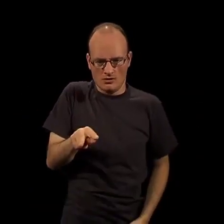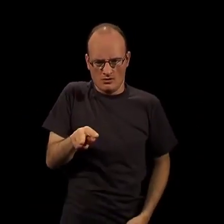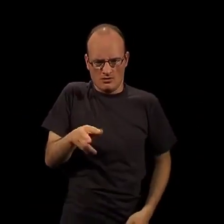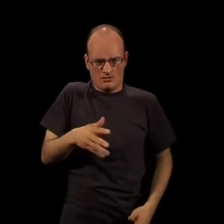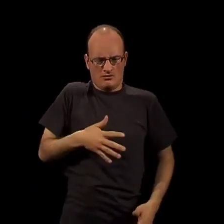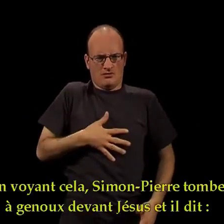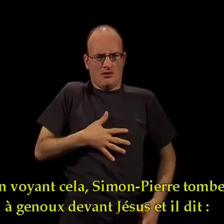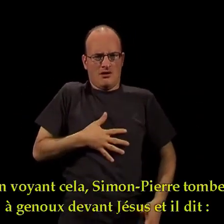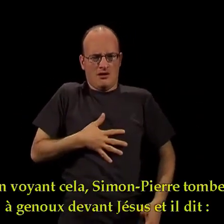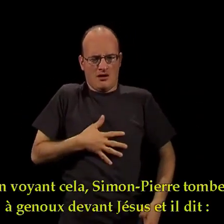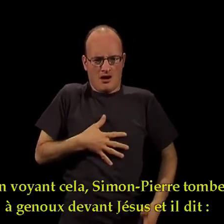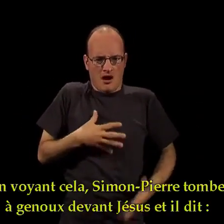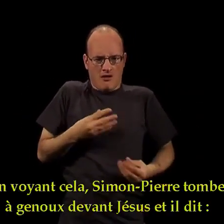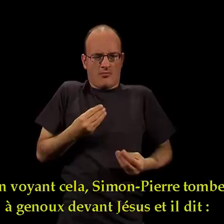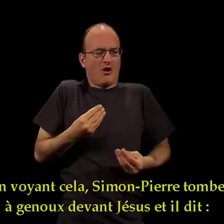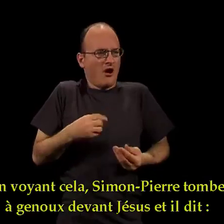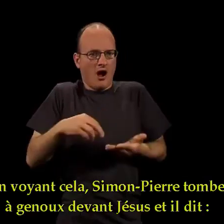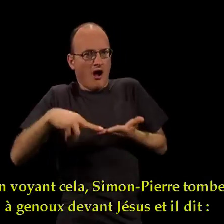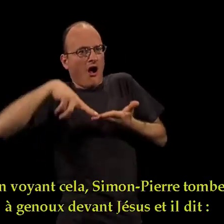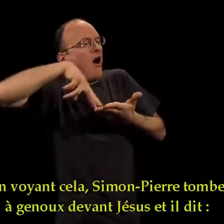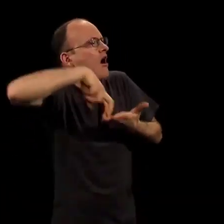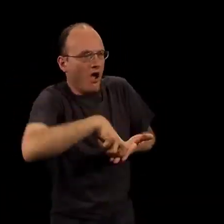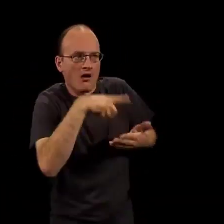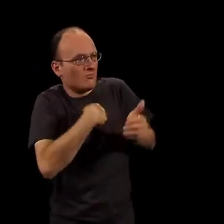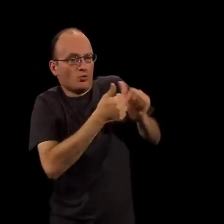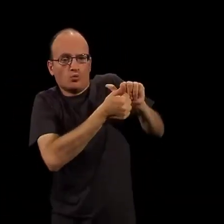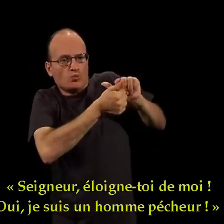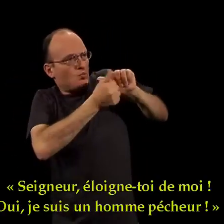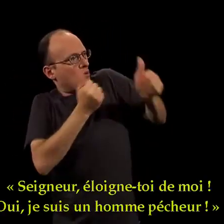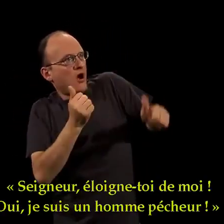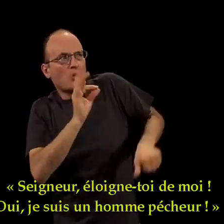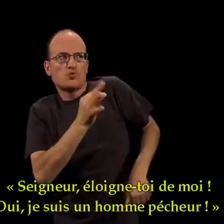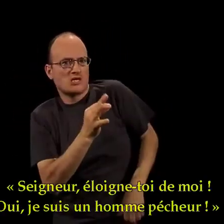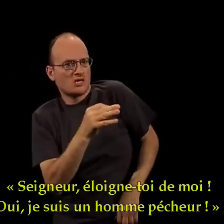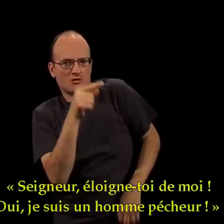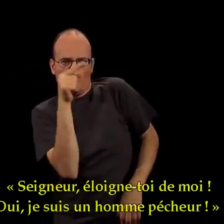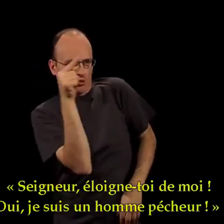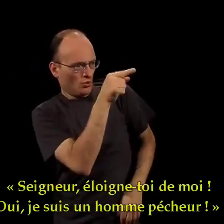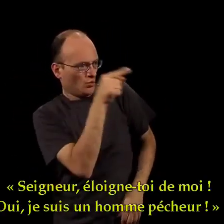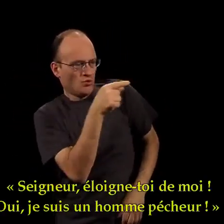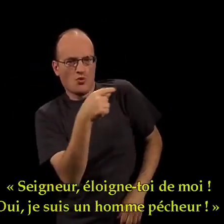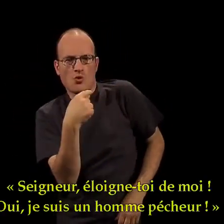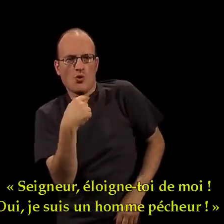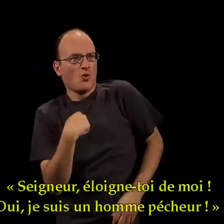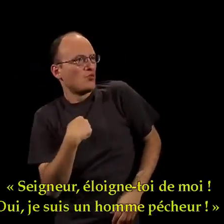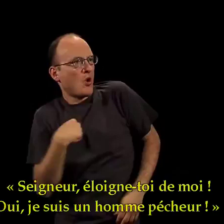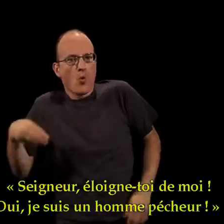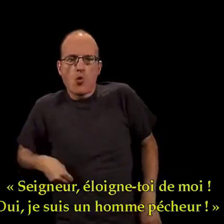En voyant cela, Simon-Pierre tombe à genoux devant Jésus et il dit: Seigneur, éloigne-toi de moi.